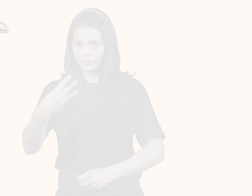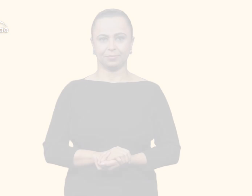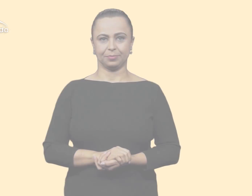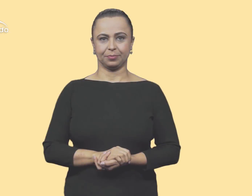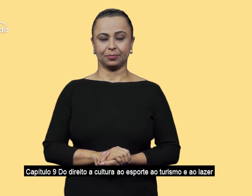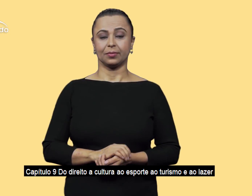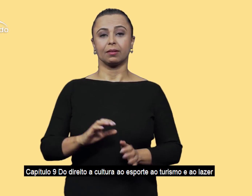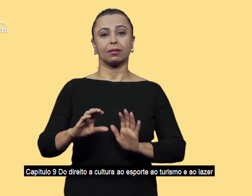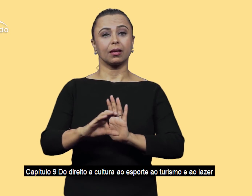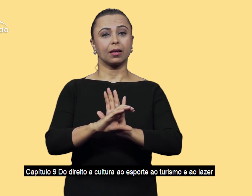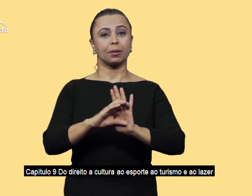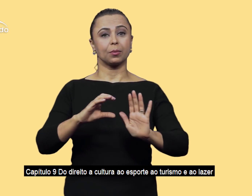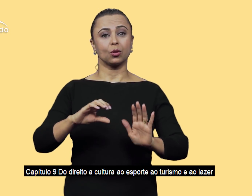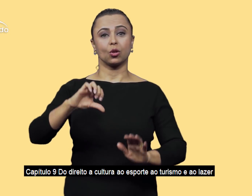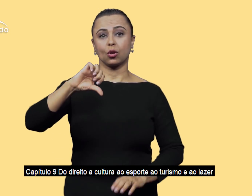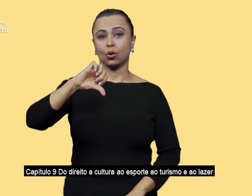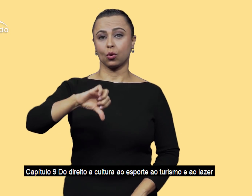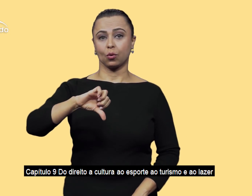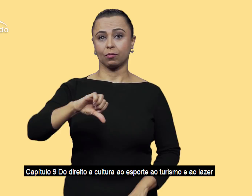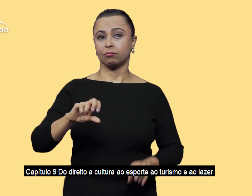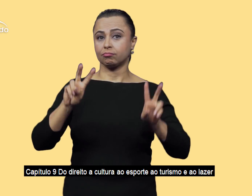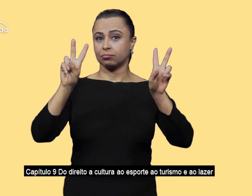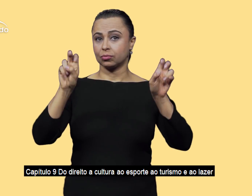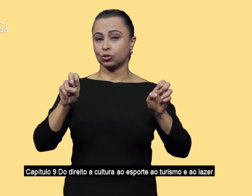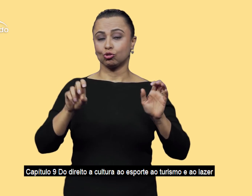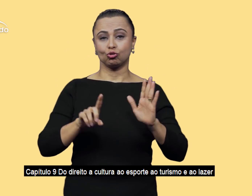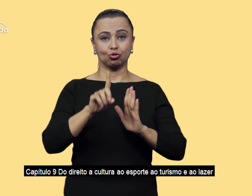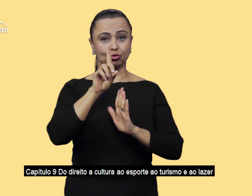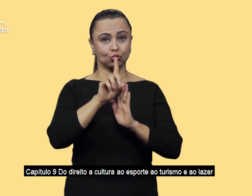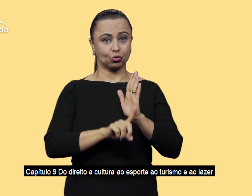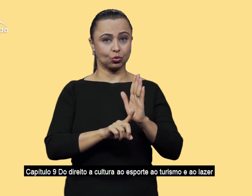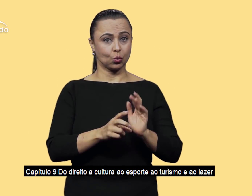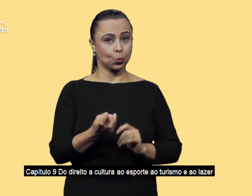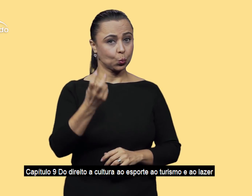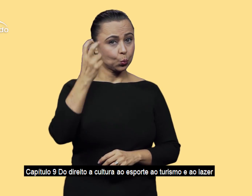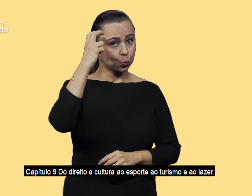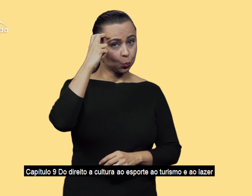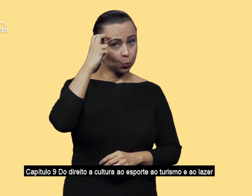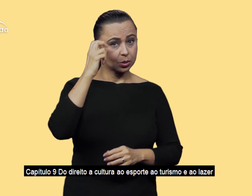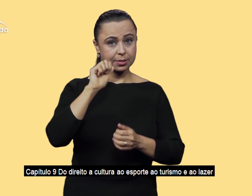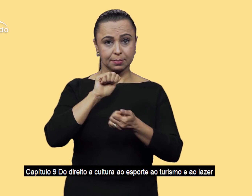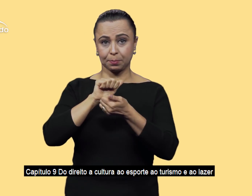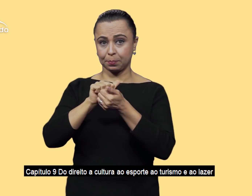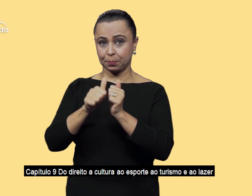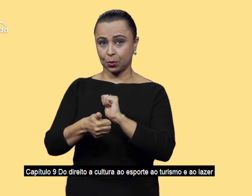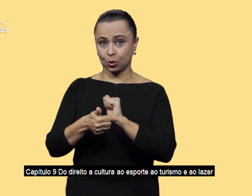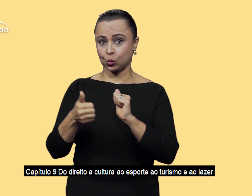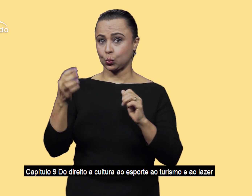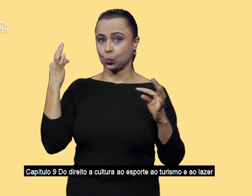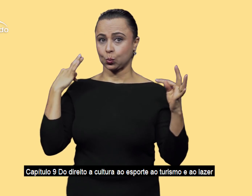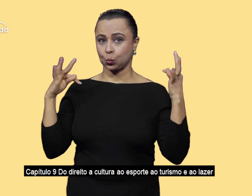o capítulo 9 do direito à cultura ao esporte ao turismo e ao lazer